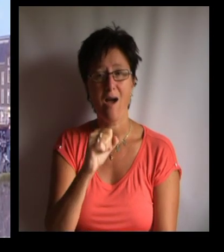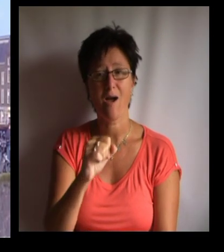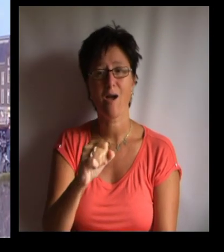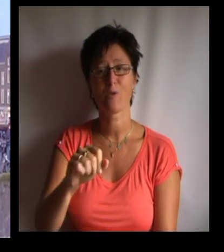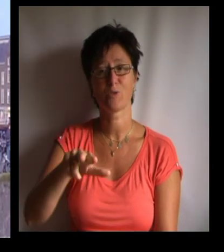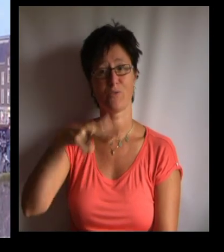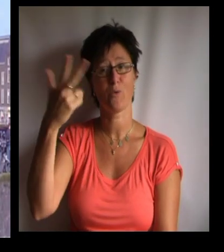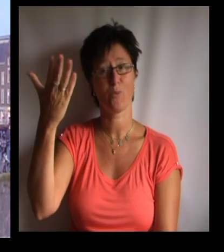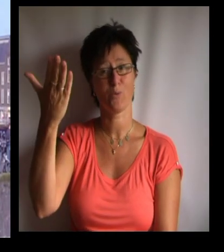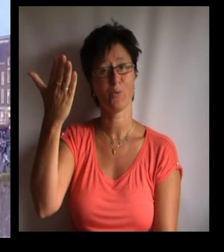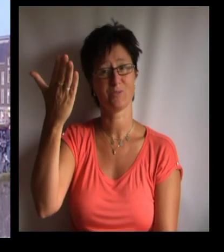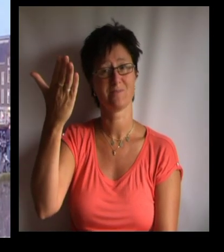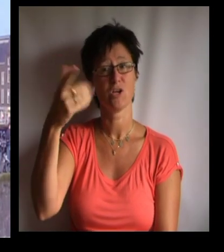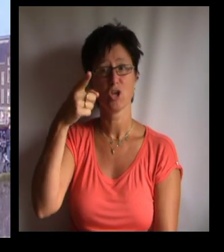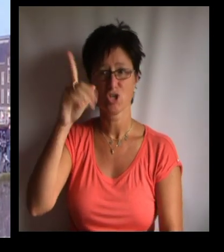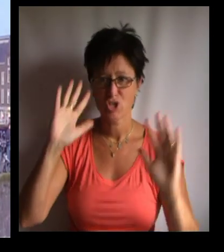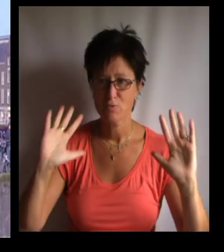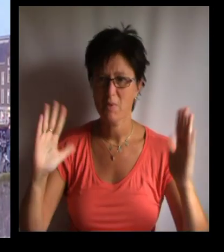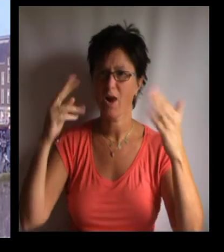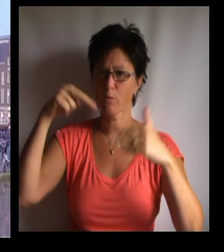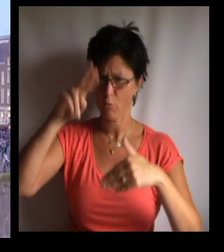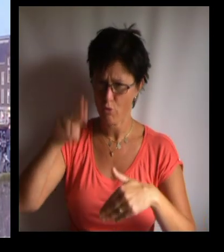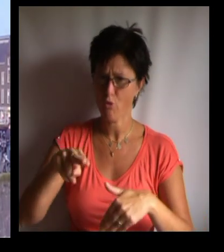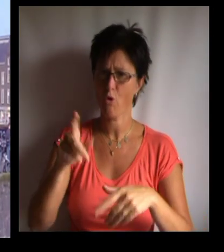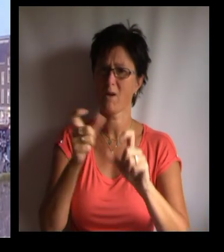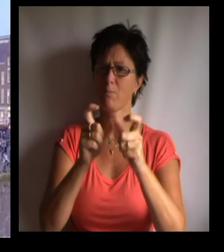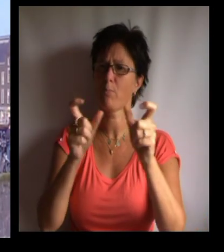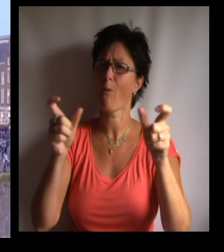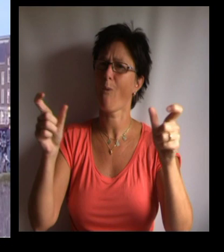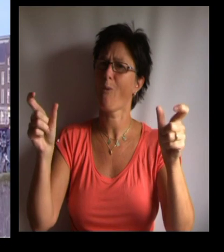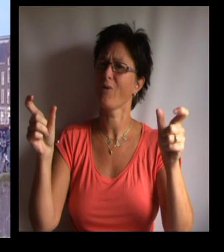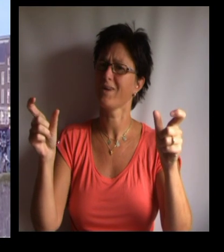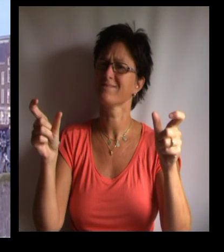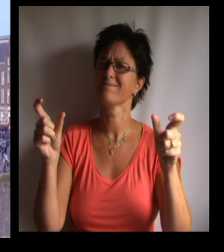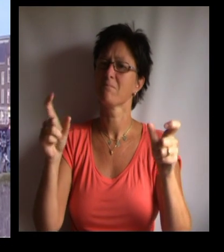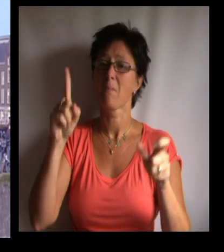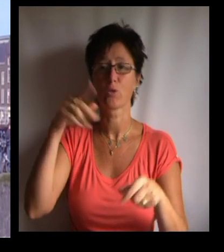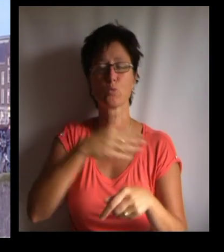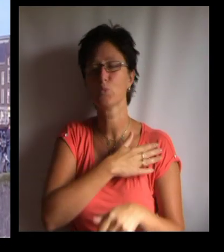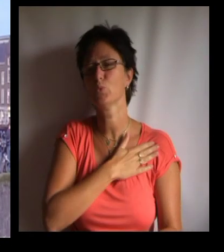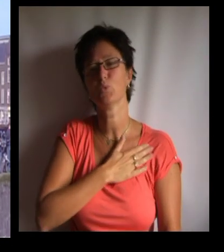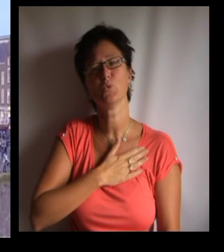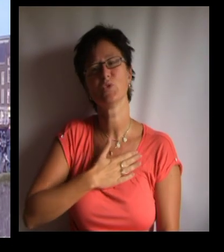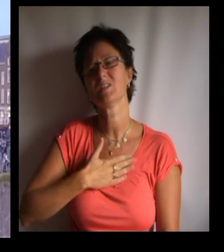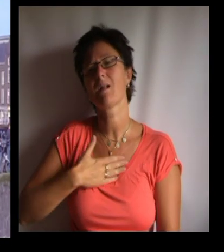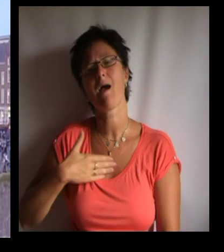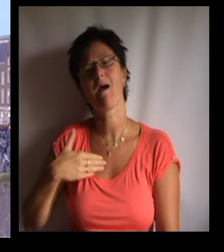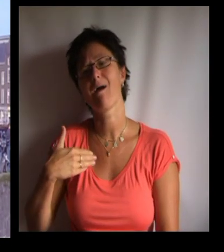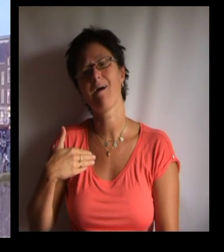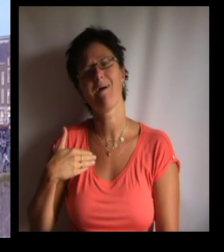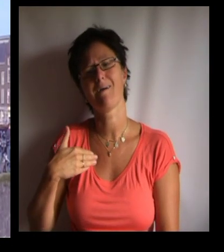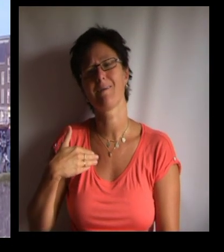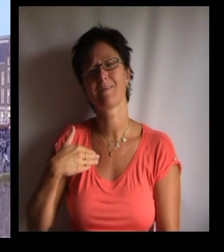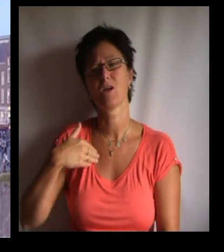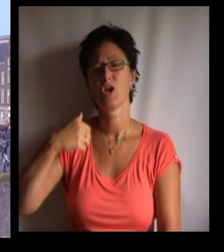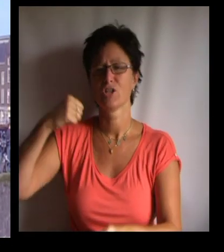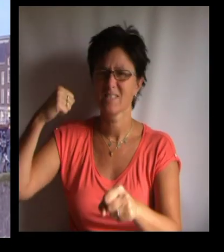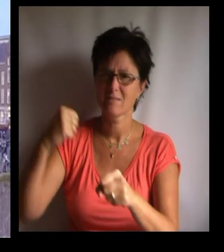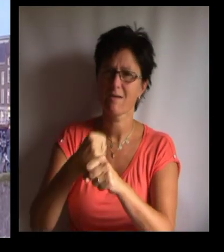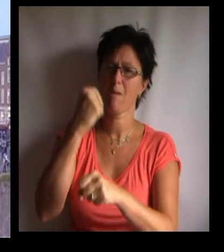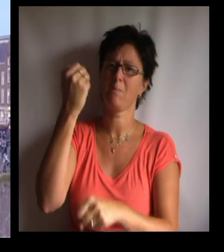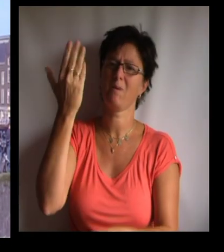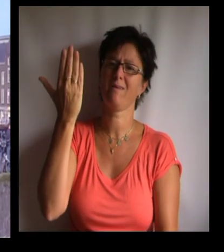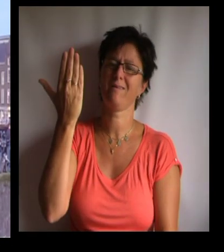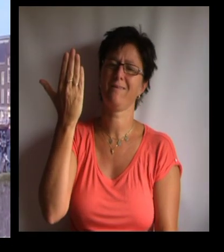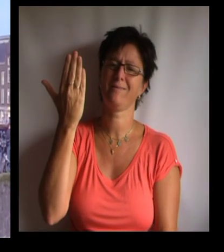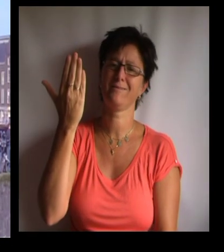ouder wordt. Je speelt nu nog met blokken, maar dat duurt niet lang. Het